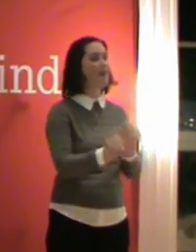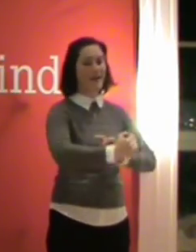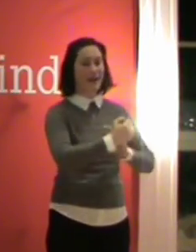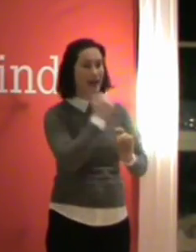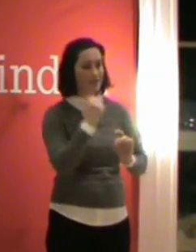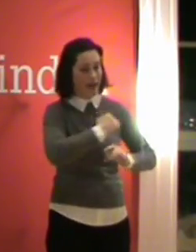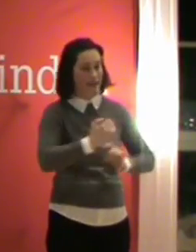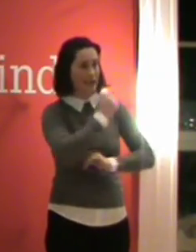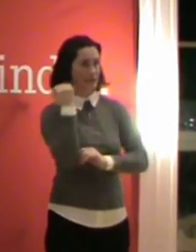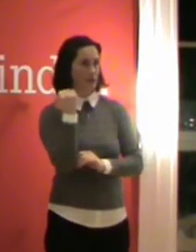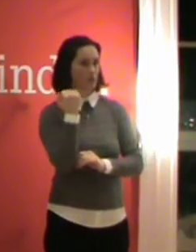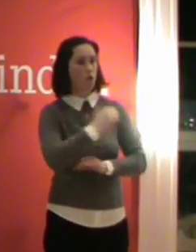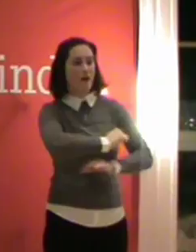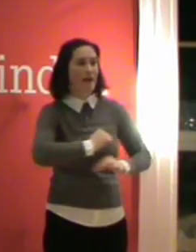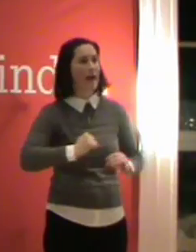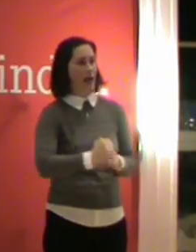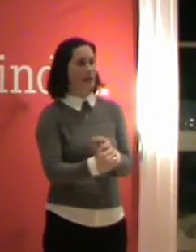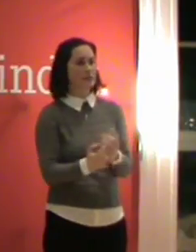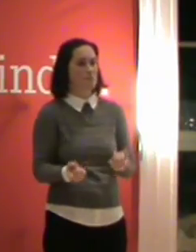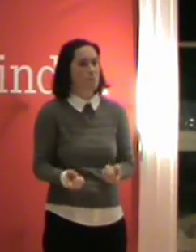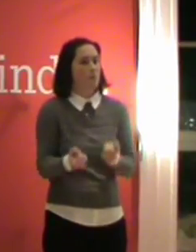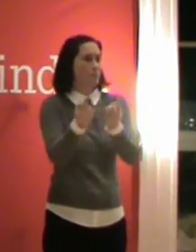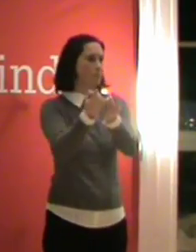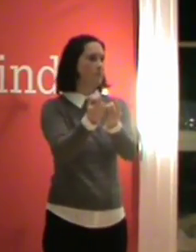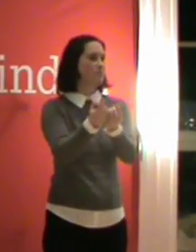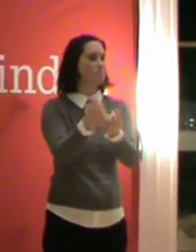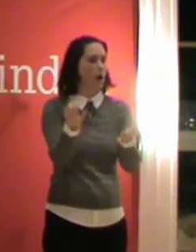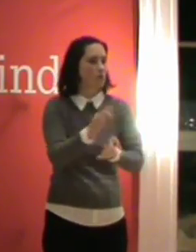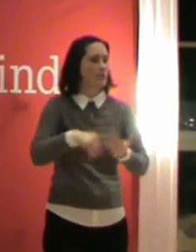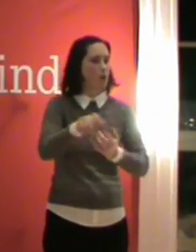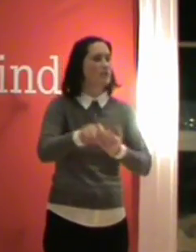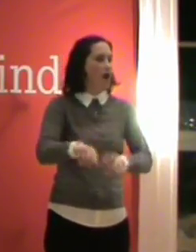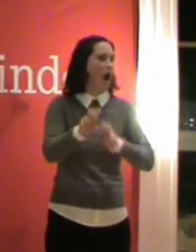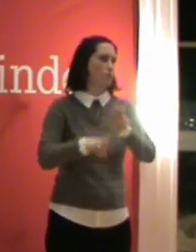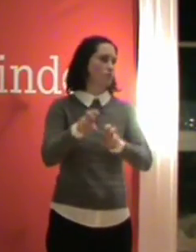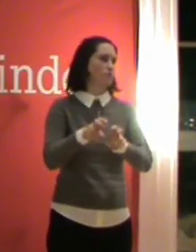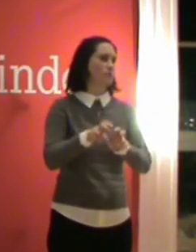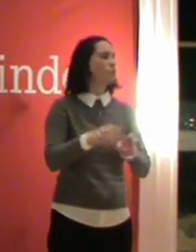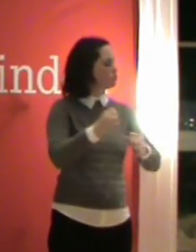Rechtsextremismus und Rechtspopulismus keinen günstigen Nährboden vorfinden.